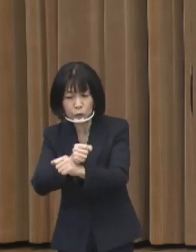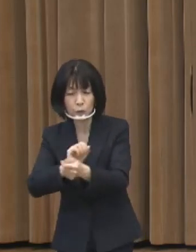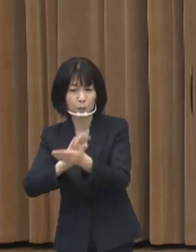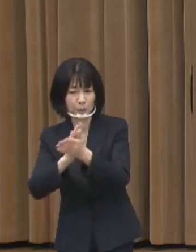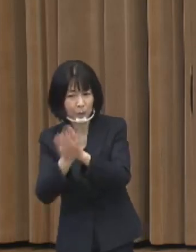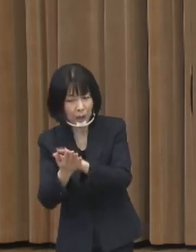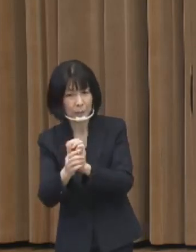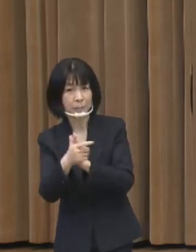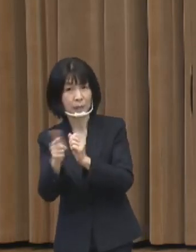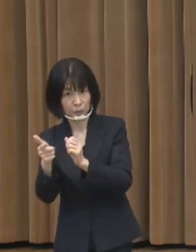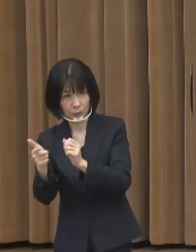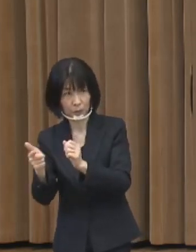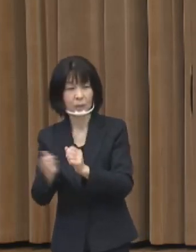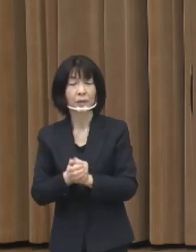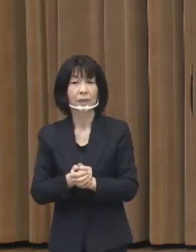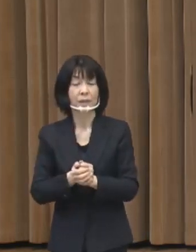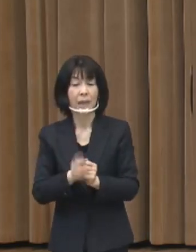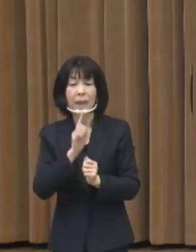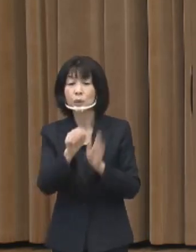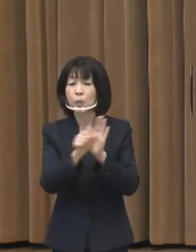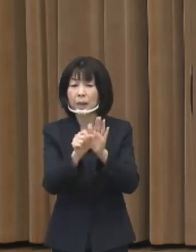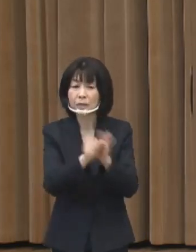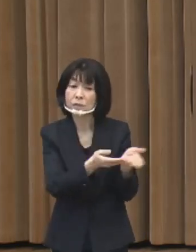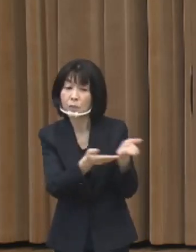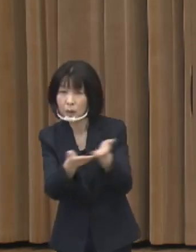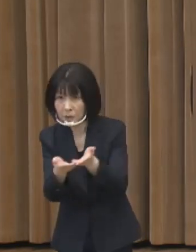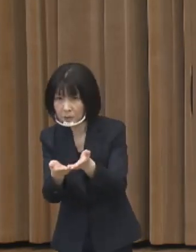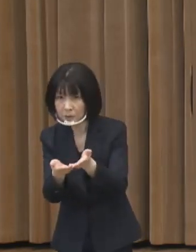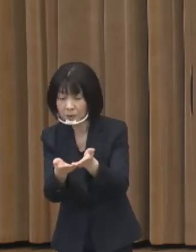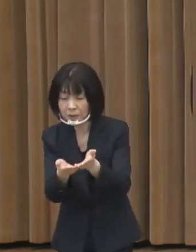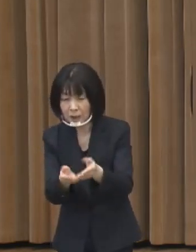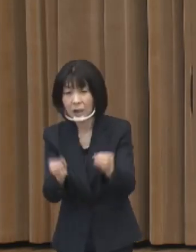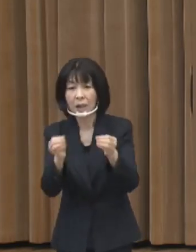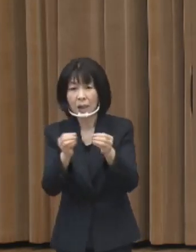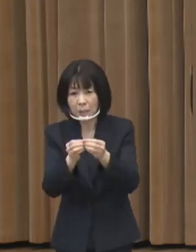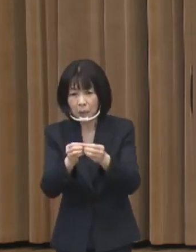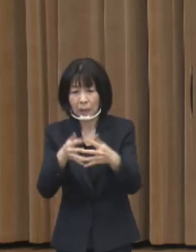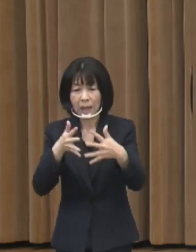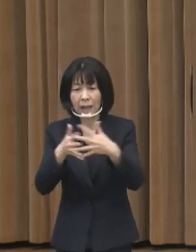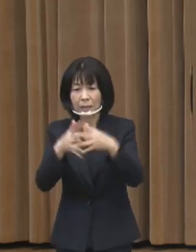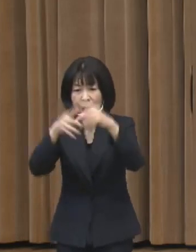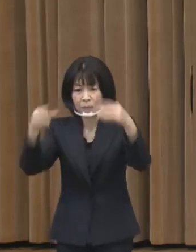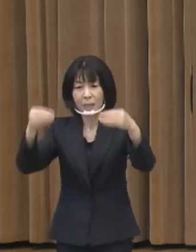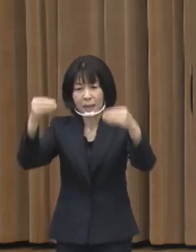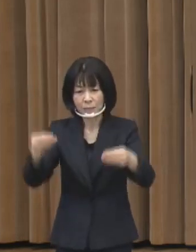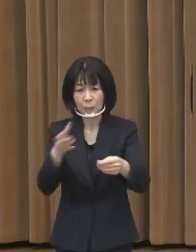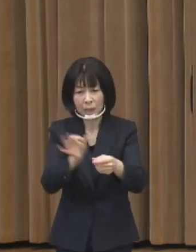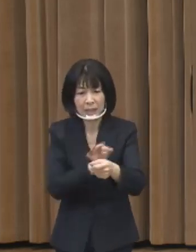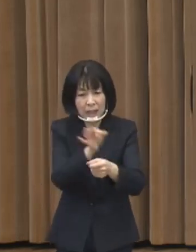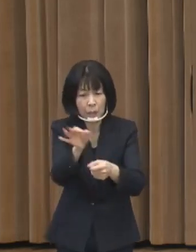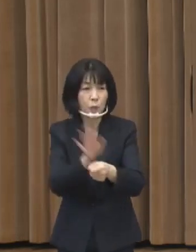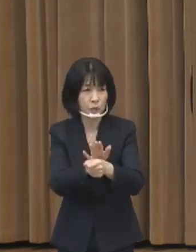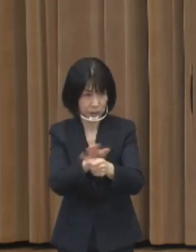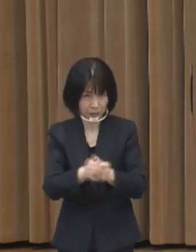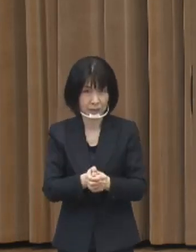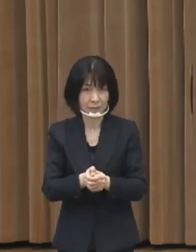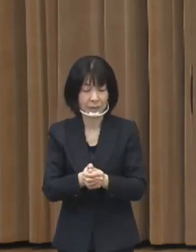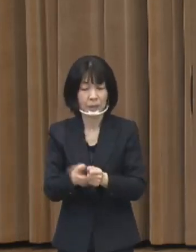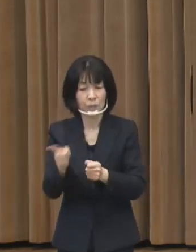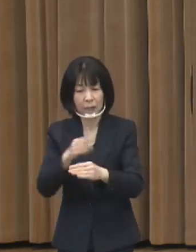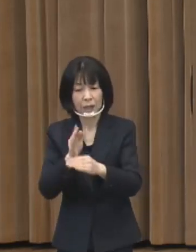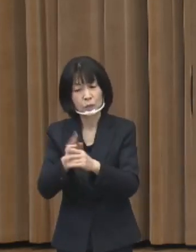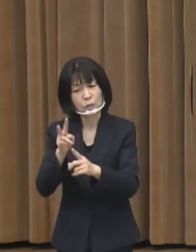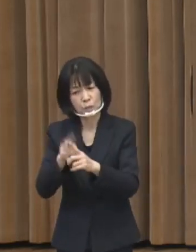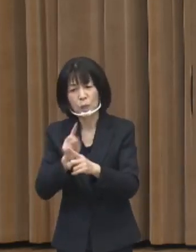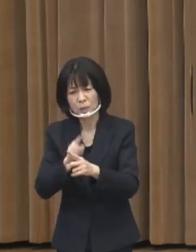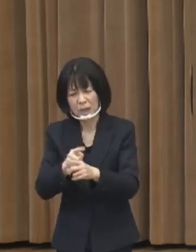リバリーとかをつける、こういったものをアドバイスしてもらうと同時に、アクリル板などの、そこもお金も補助します、それから中小の中でも、